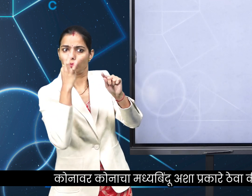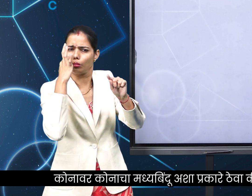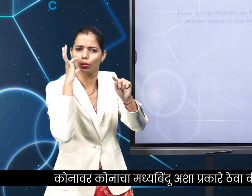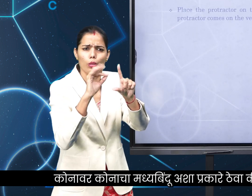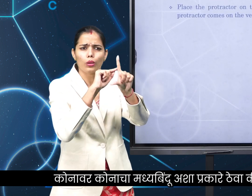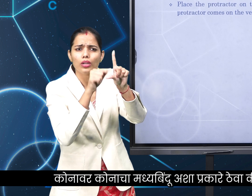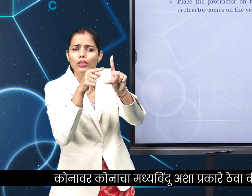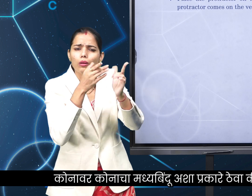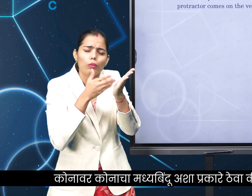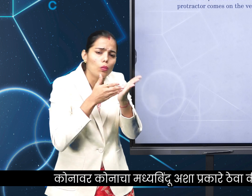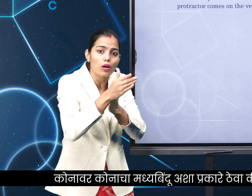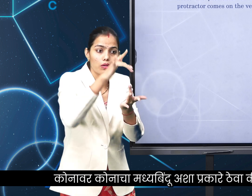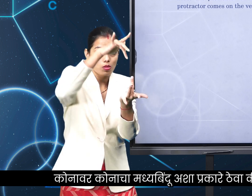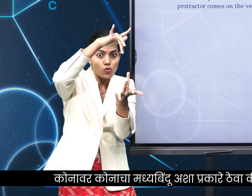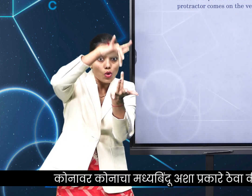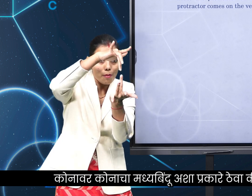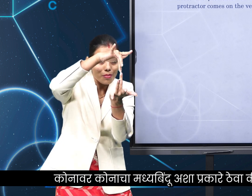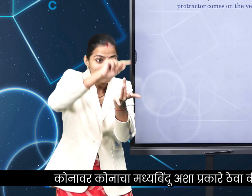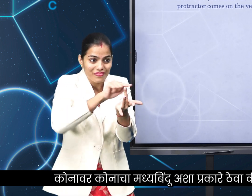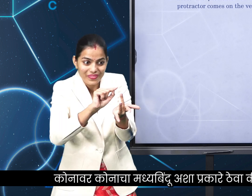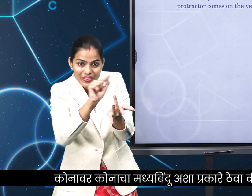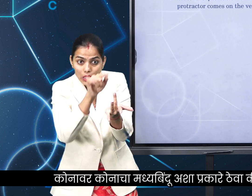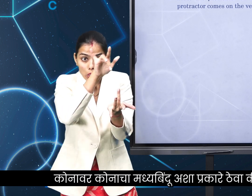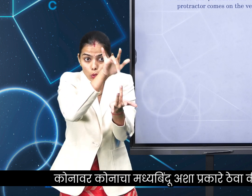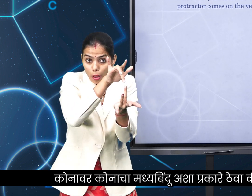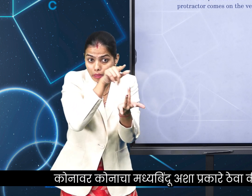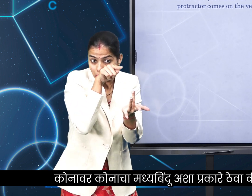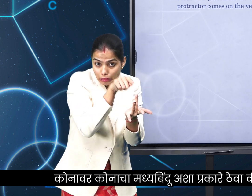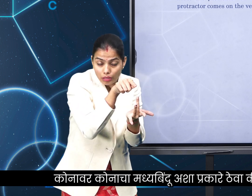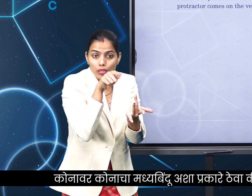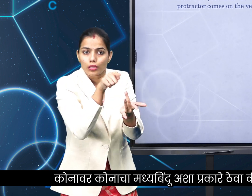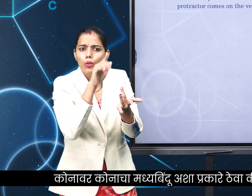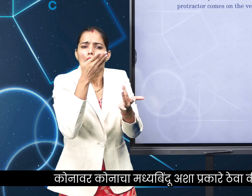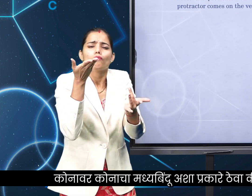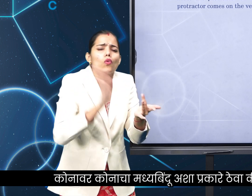कोनावर कोनाचा मध्यबिंदू अशा प्रकारे ठेवा की कोनाच्या शिरोबिंदू B वर येईल.